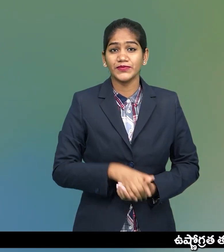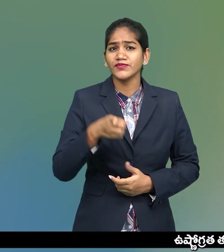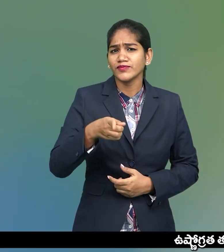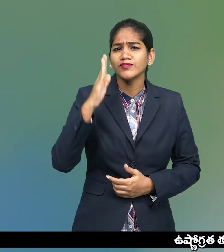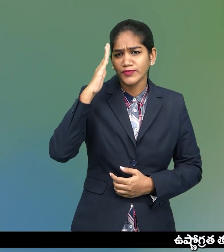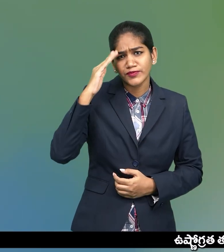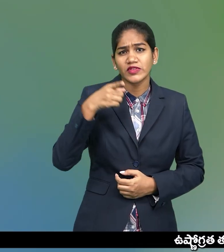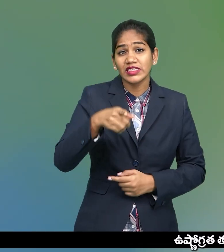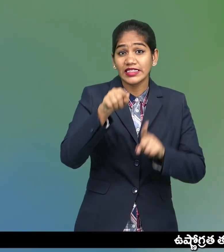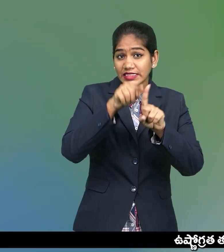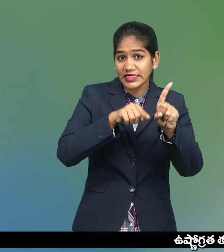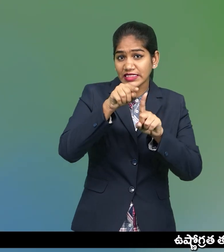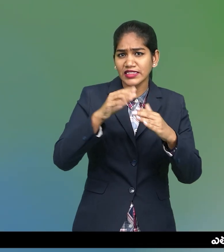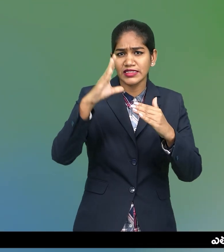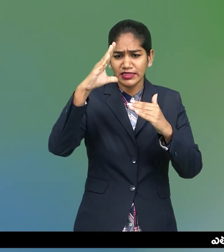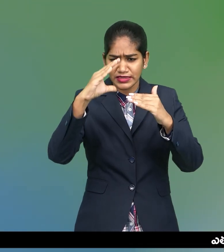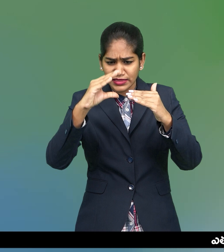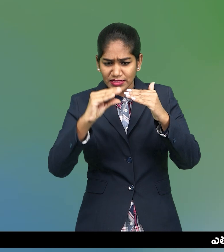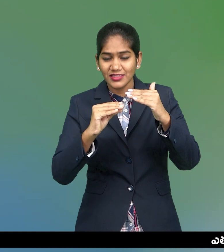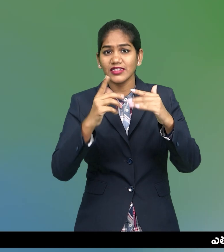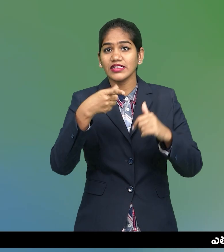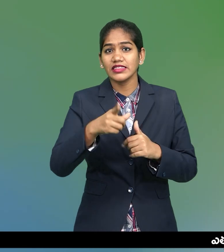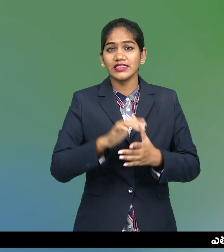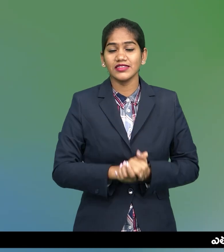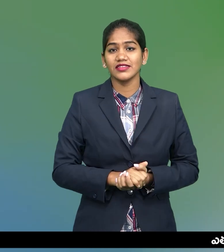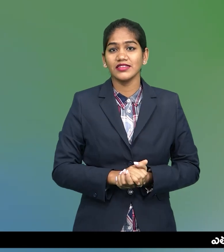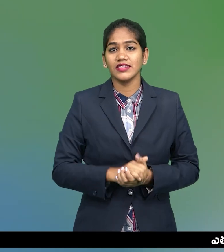ఉష్ణోగ్రత తగ్గుతుందని మీకు తెలుసు, ఎత్తు పెరుగుతుంది.